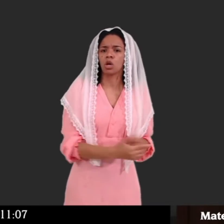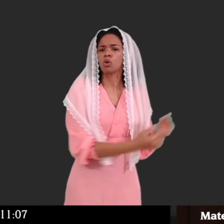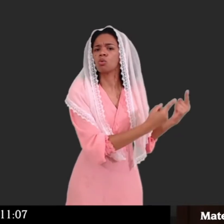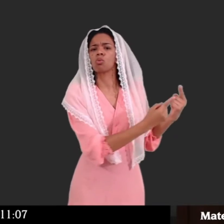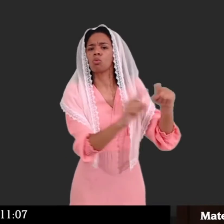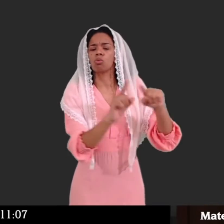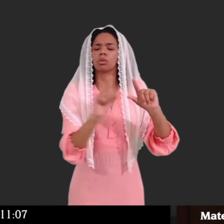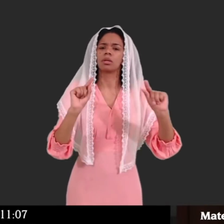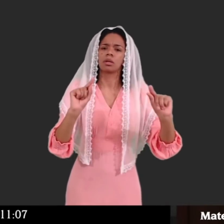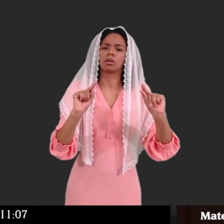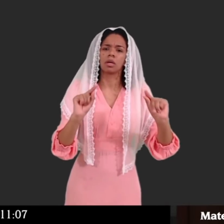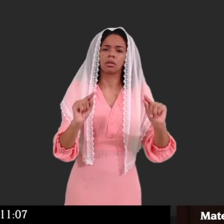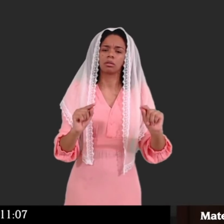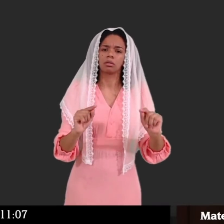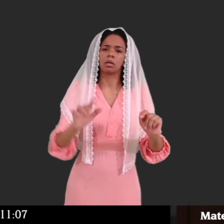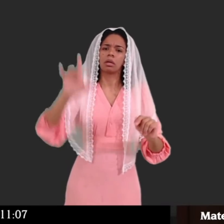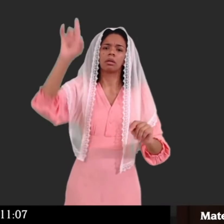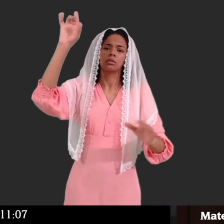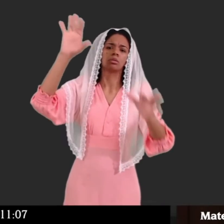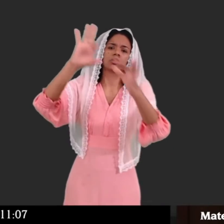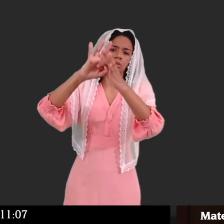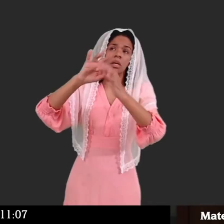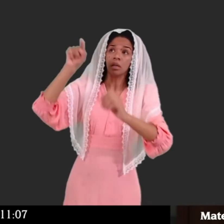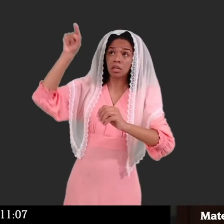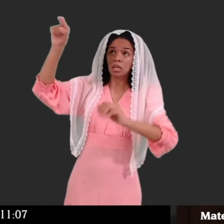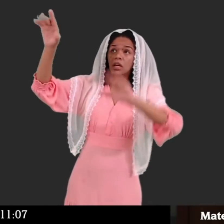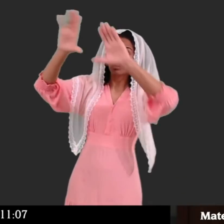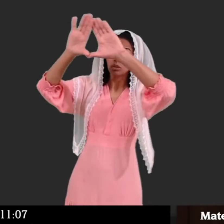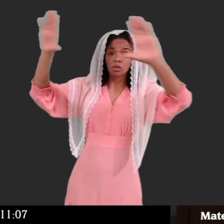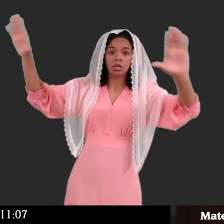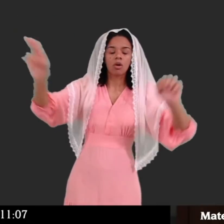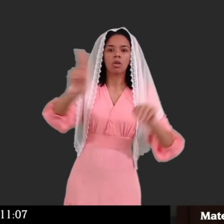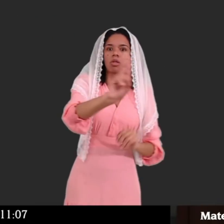contra nós? Se lá do alto do céu, Deus te conhece pelo nome,